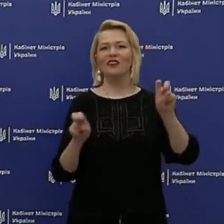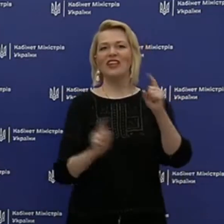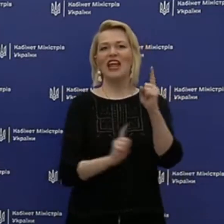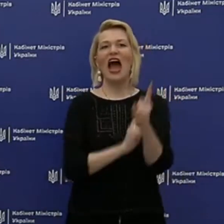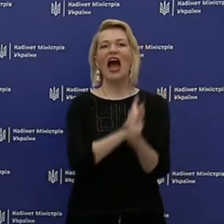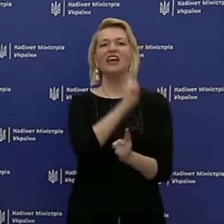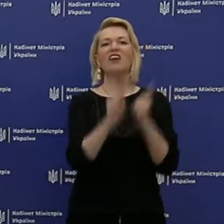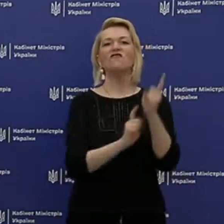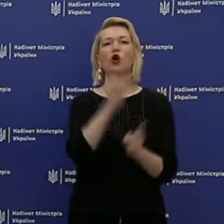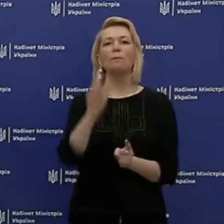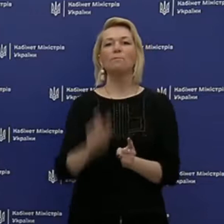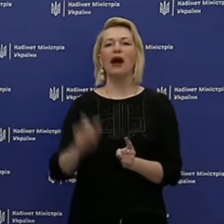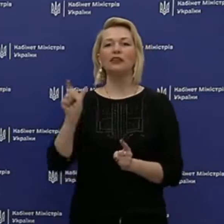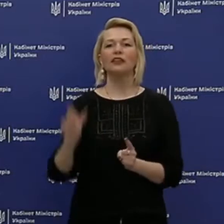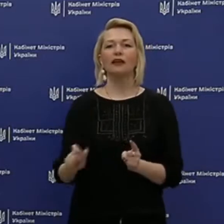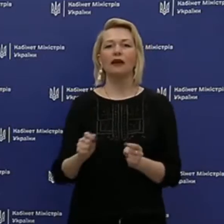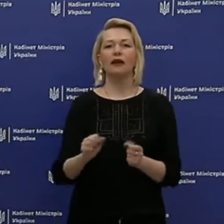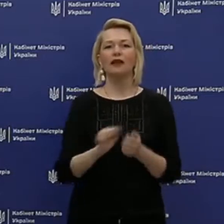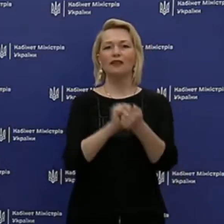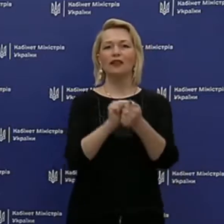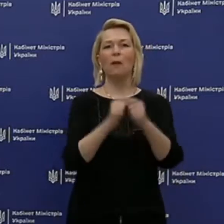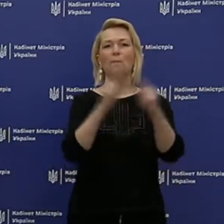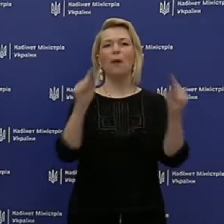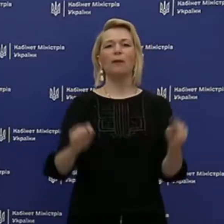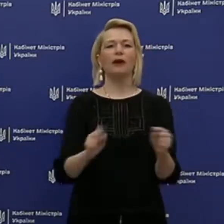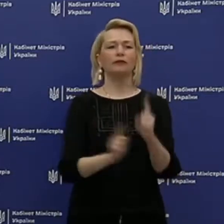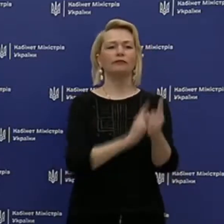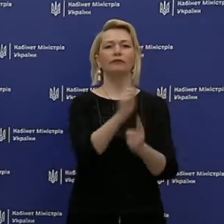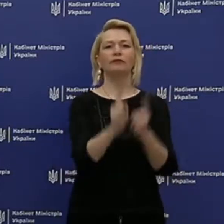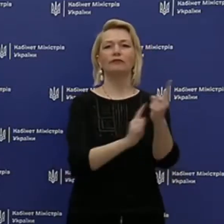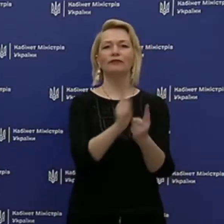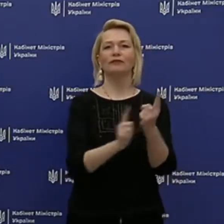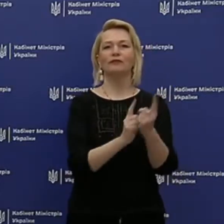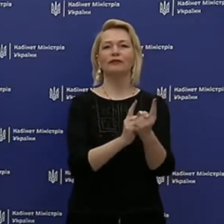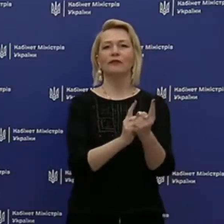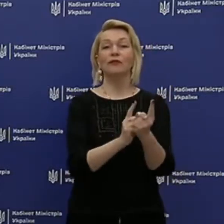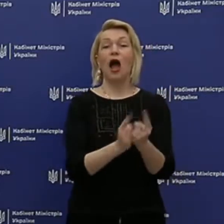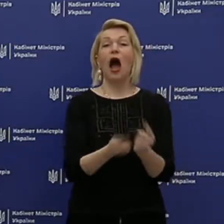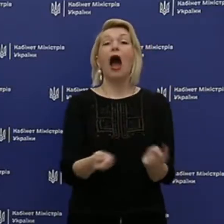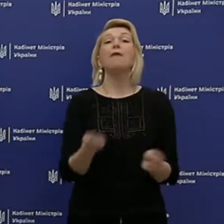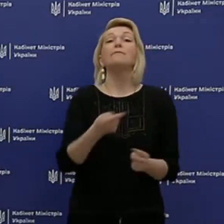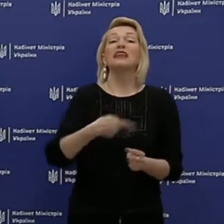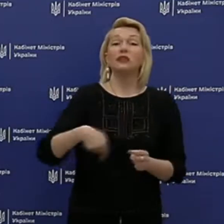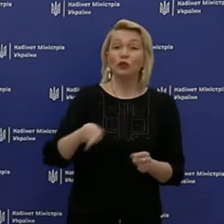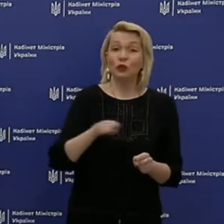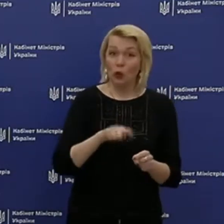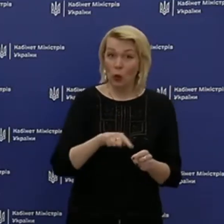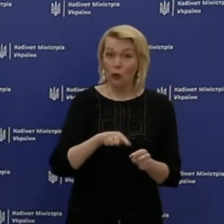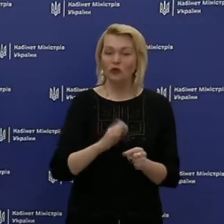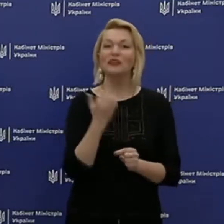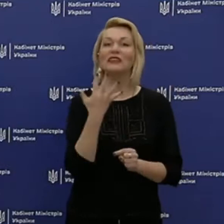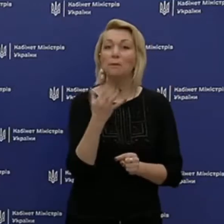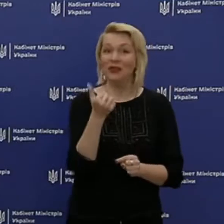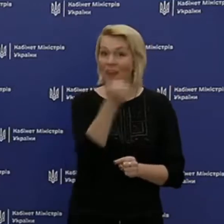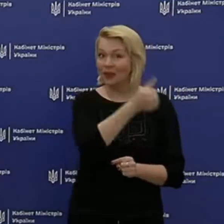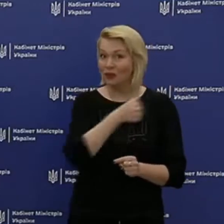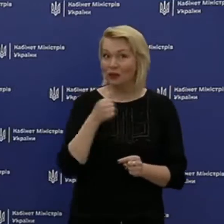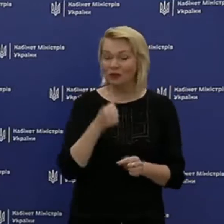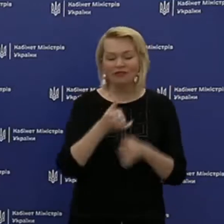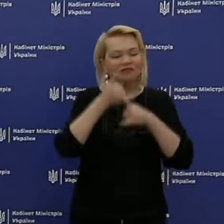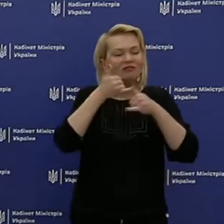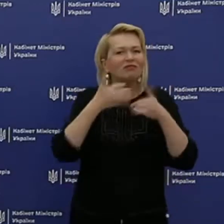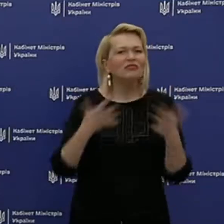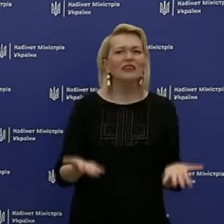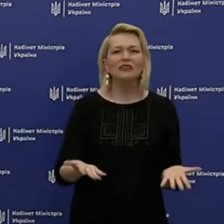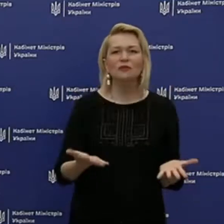реформатори, які на папері щось реформували. При цьому за 5 років вони не